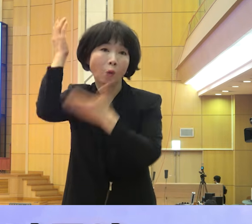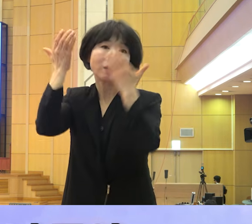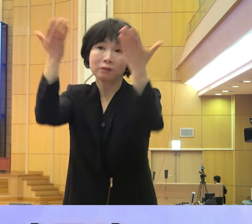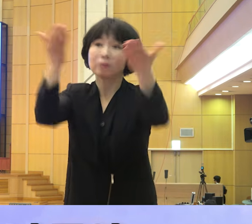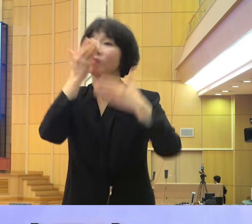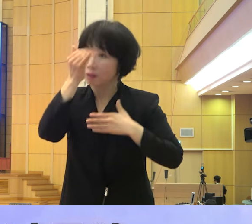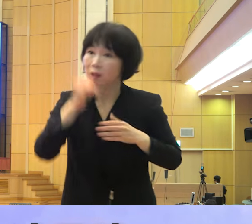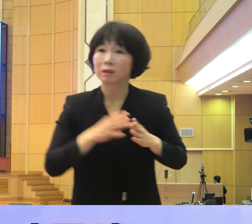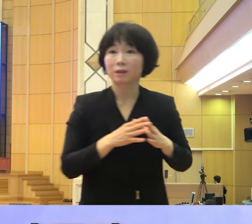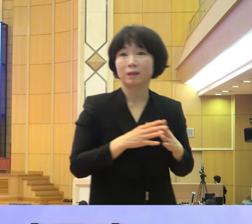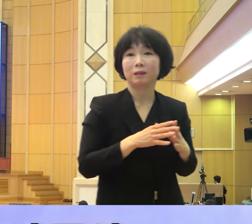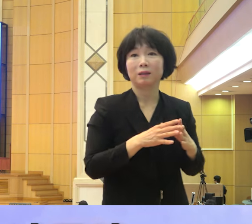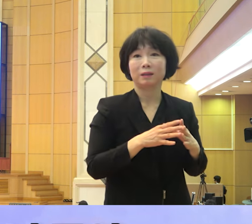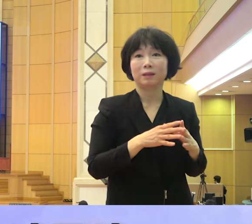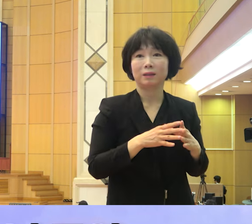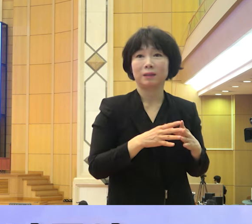거예요.